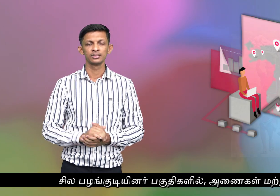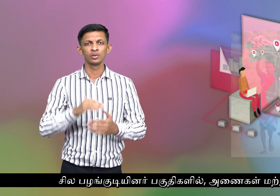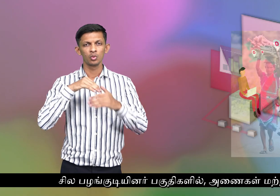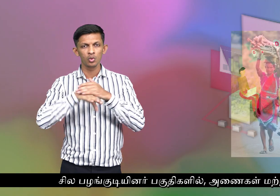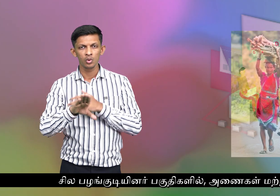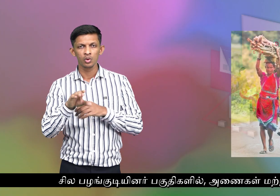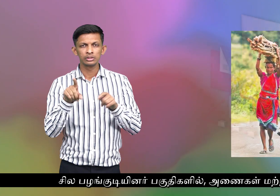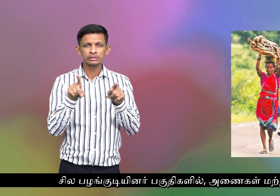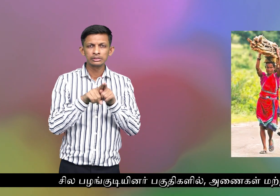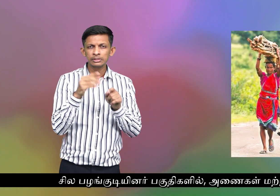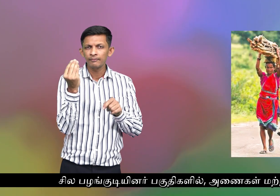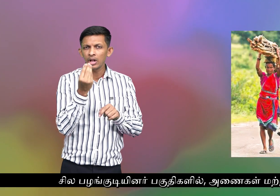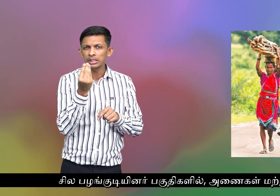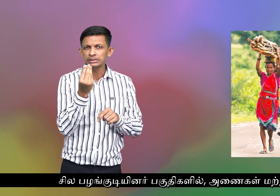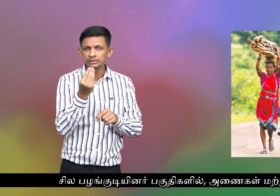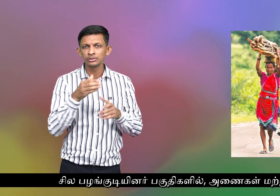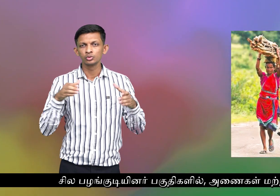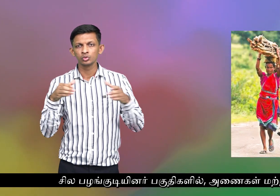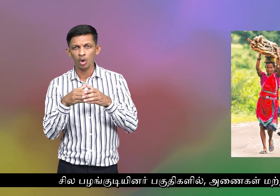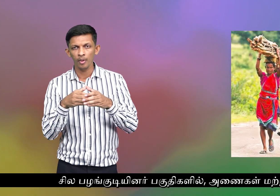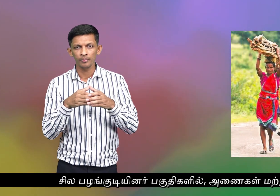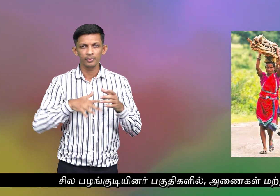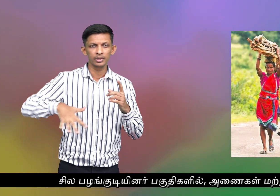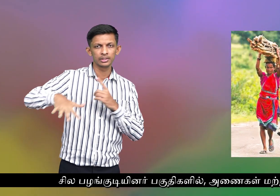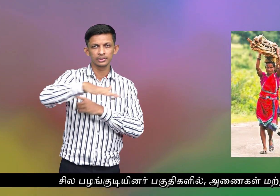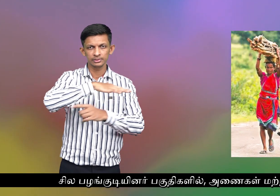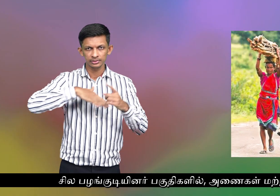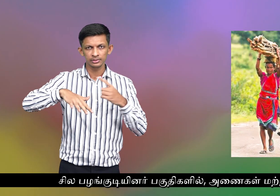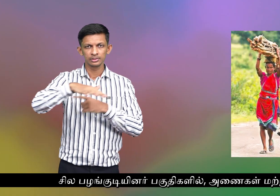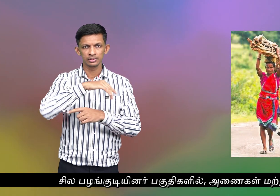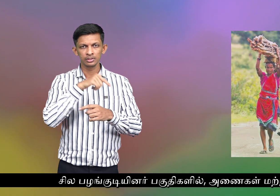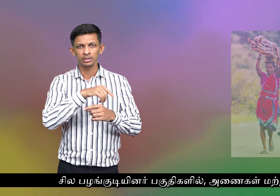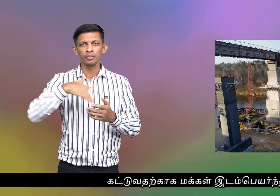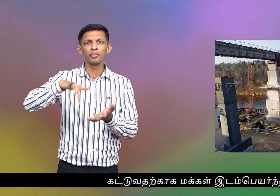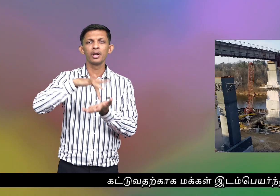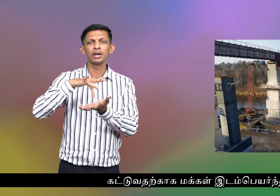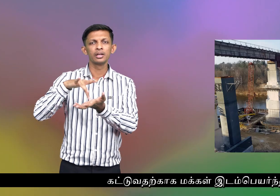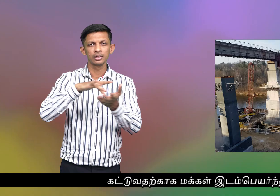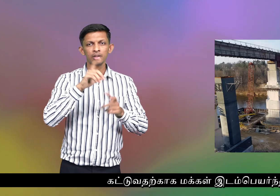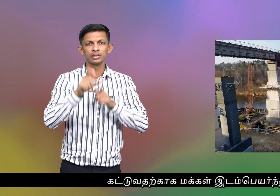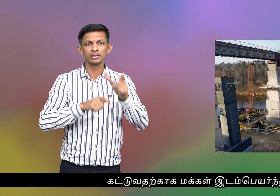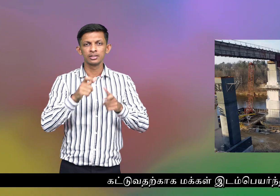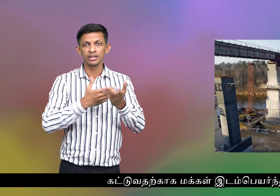சில பழங்குடியினர் பகுதிகளில் அணைகள் மற்றும் சுரங்கங்கள் கட்டுவதற்காக